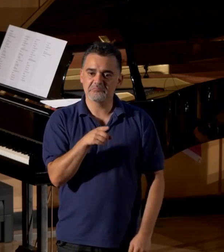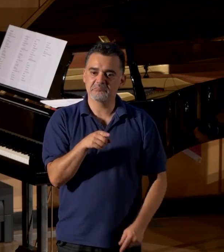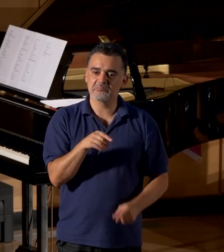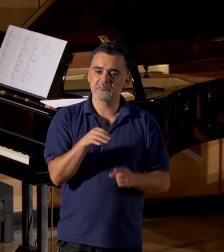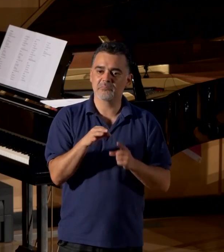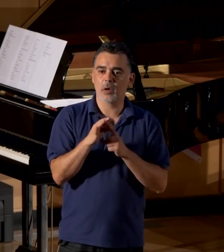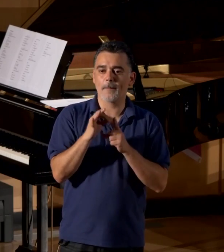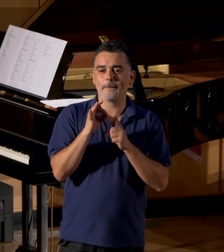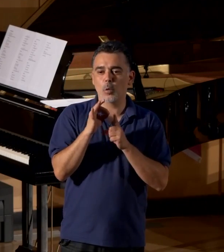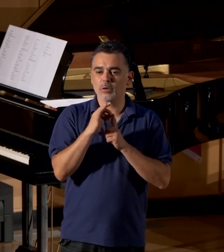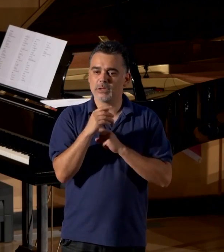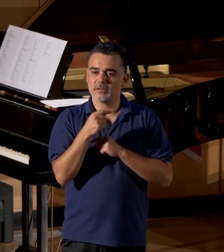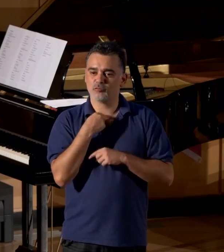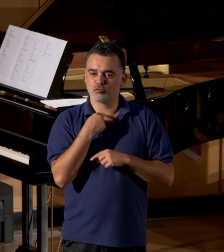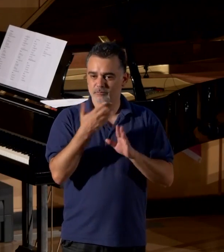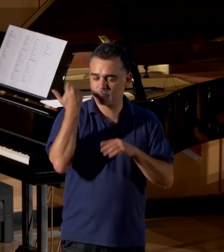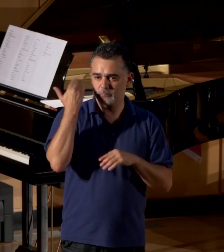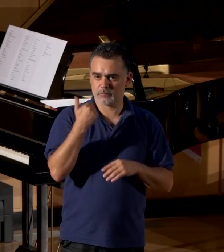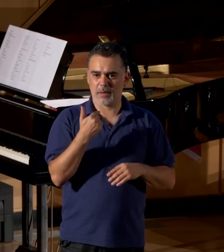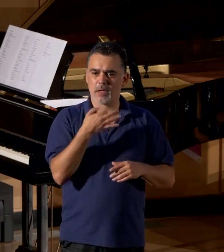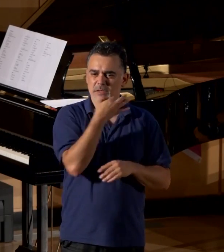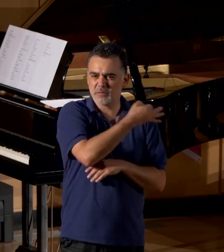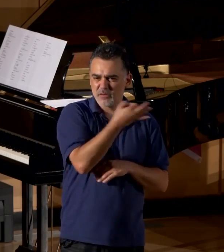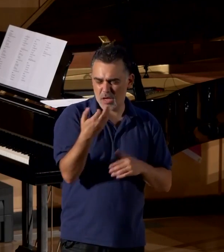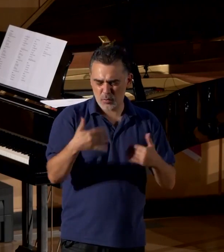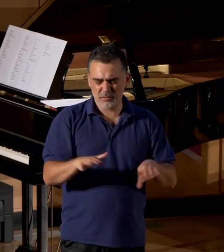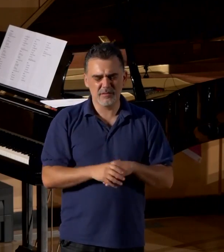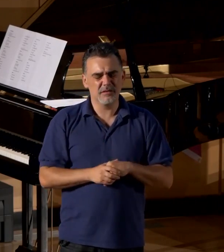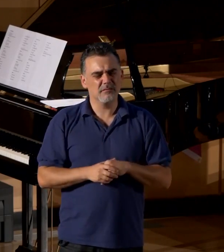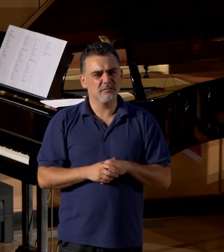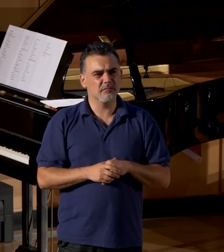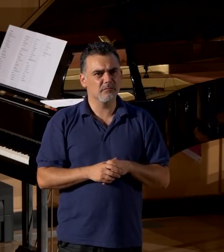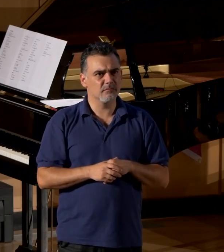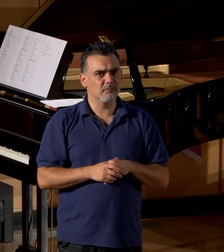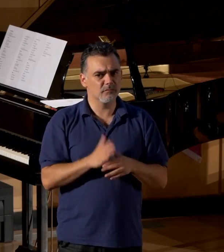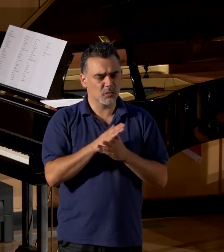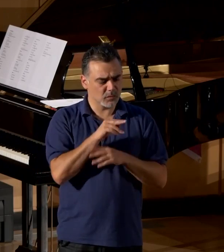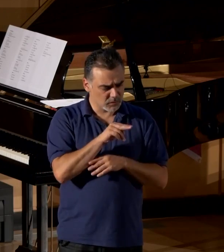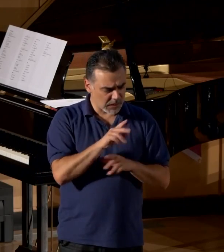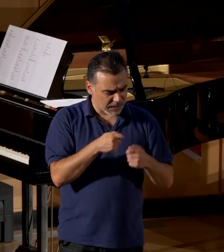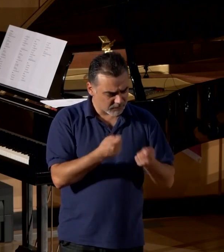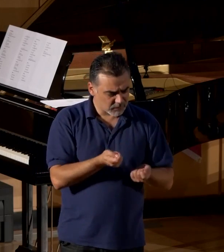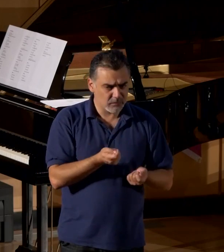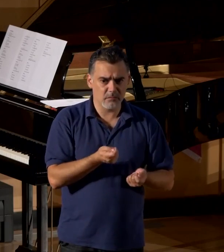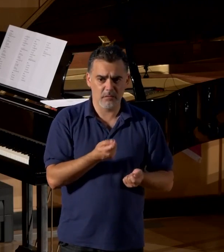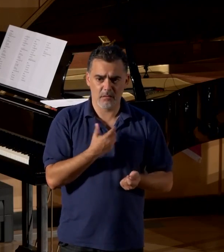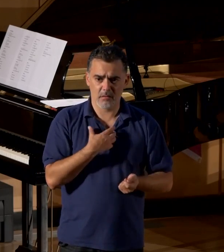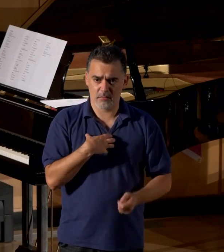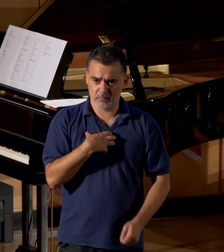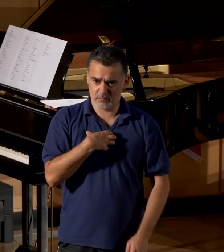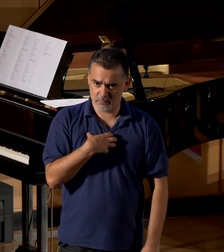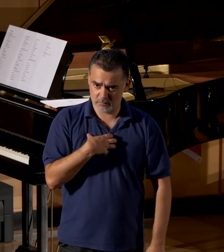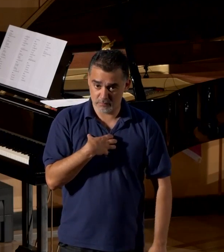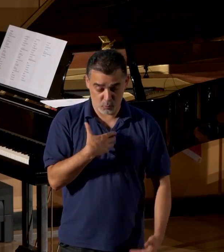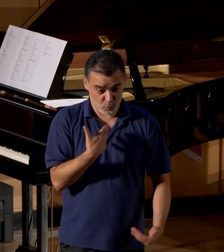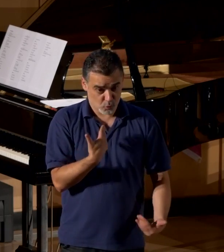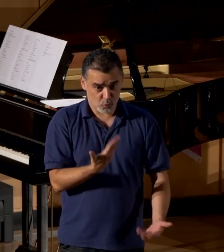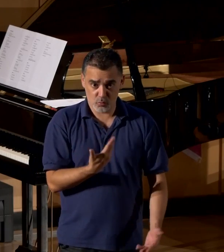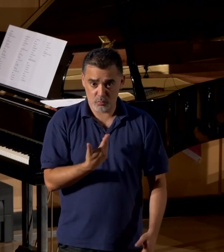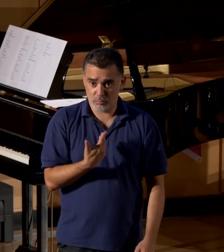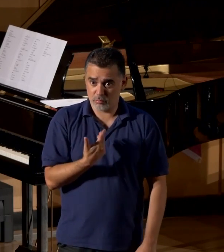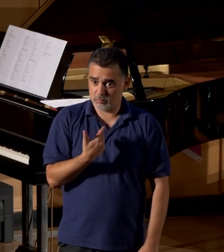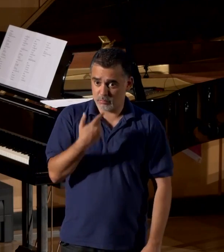der Befragung vor ein paar Jahren, also ja, schon fast erschüttert. Also das habe ich in dem Ausmaß eigentlich